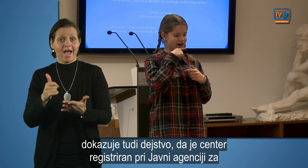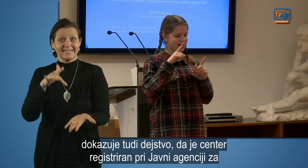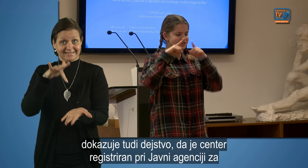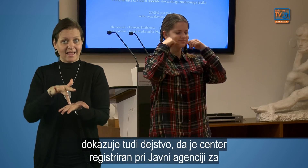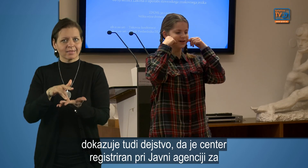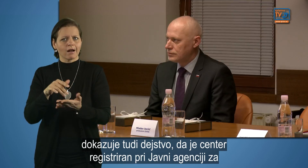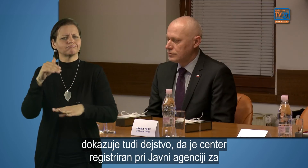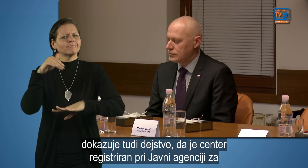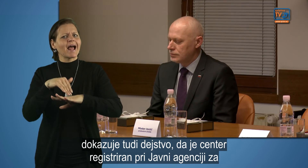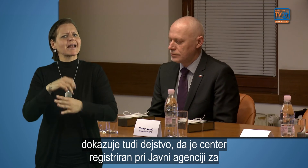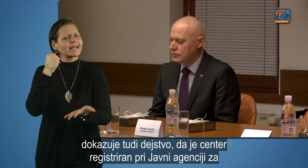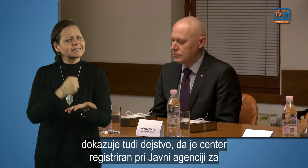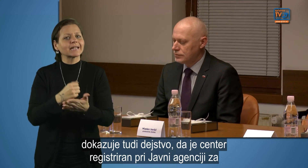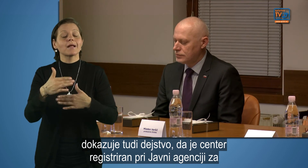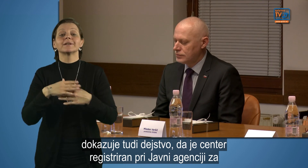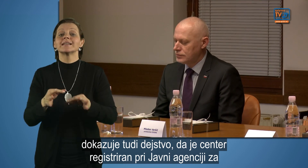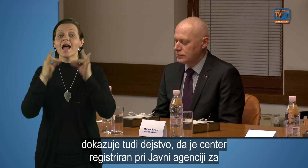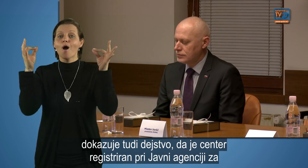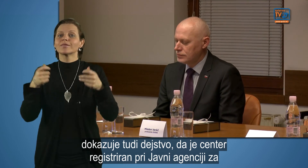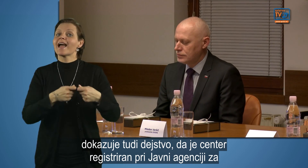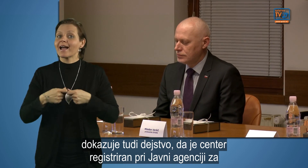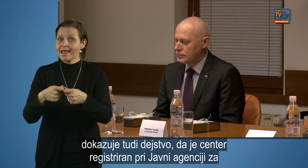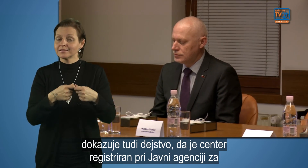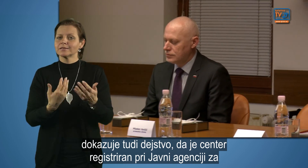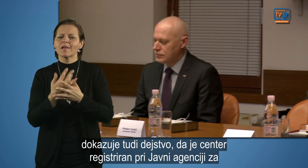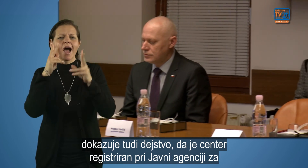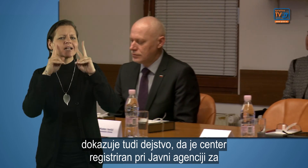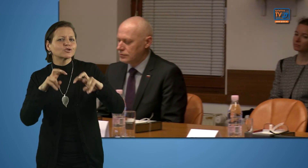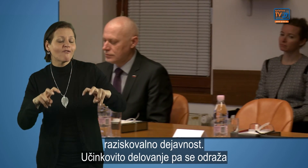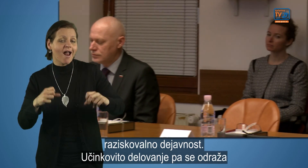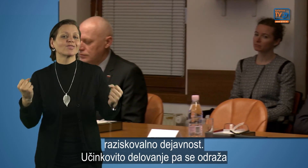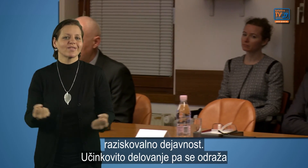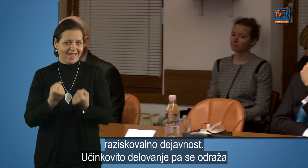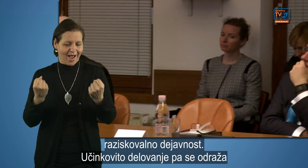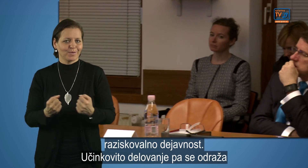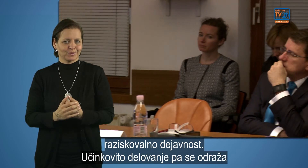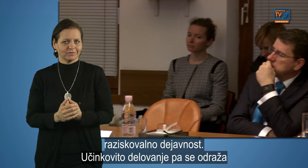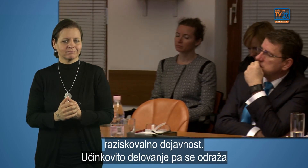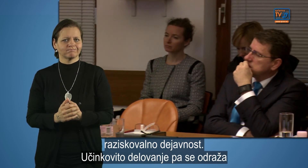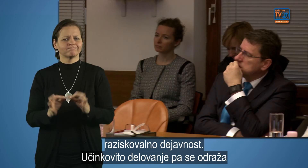center registriran pri Javni agenciji za raziskovalno dejavnost.